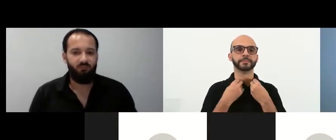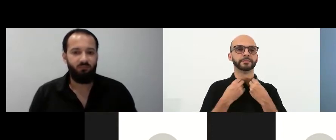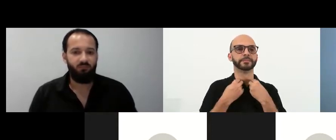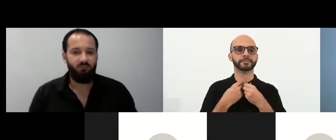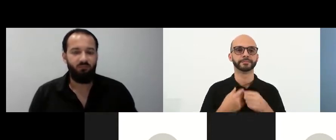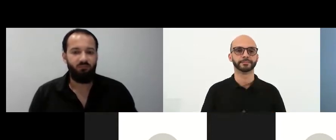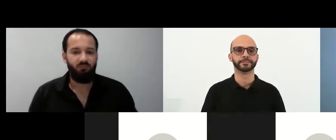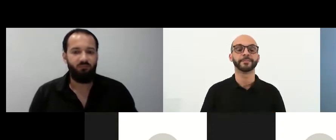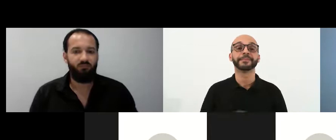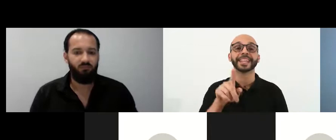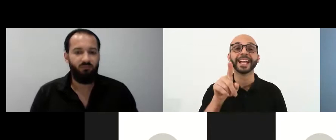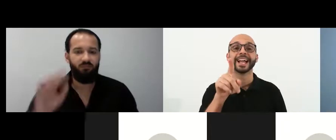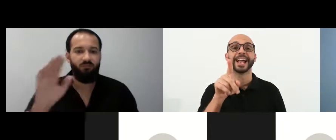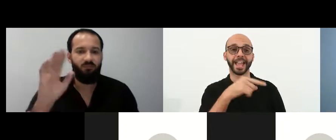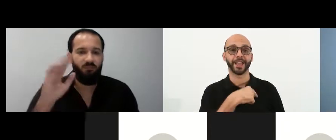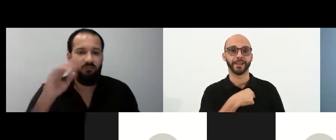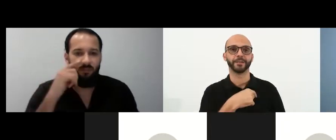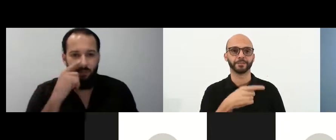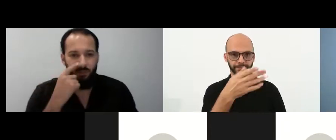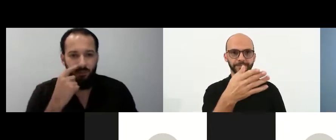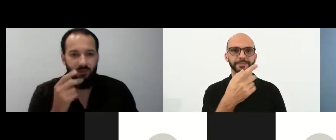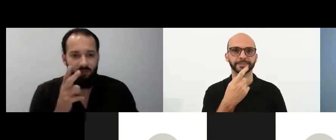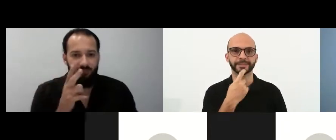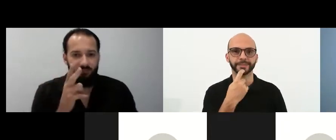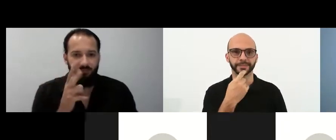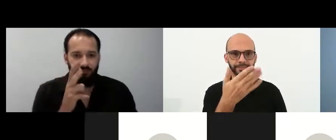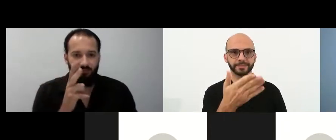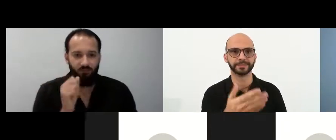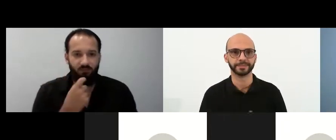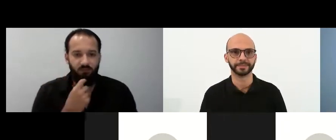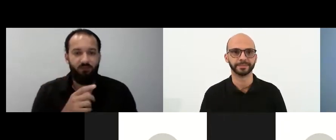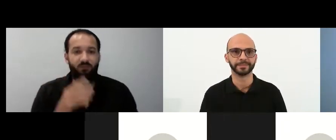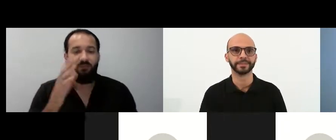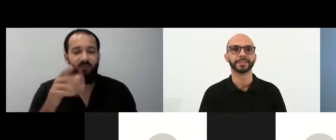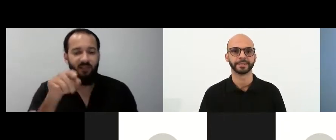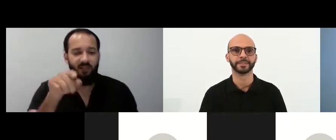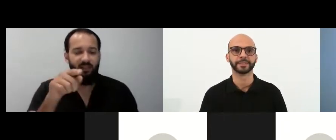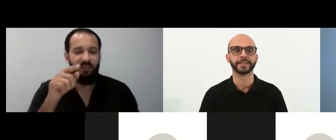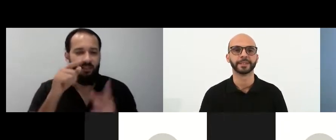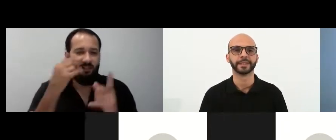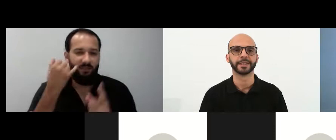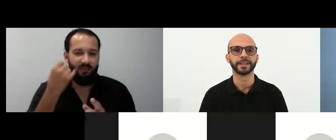internet materiais que podem, né, estar ajudando.